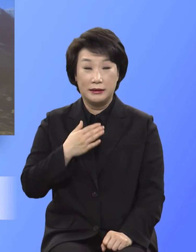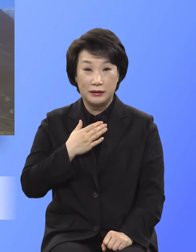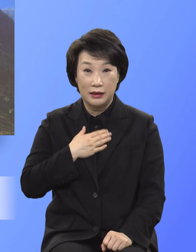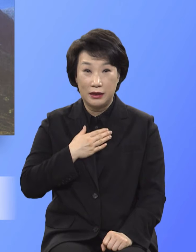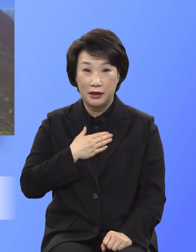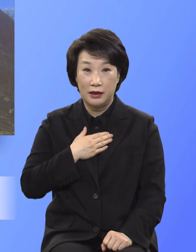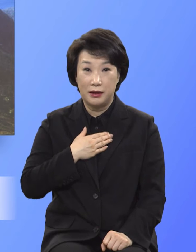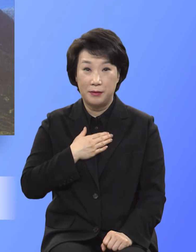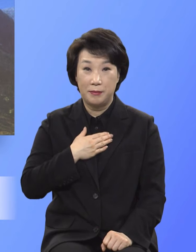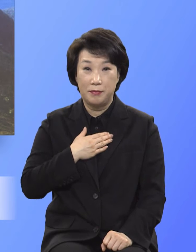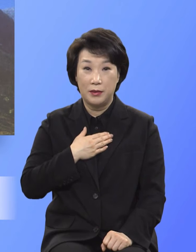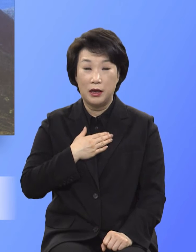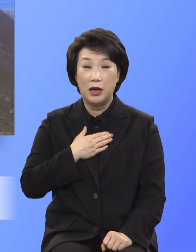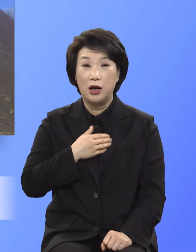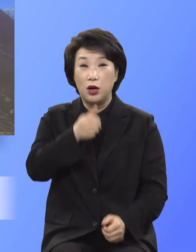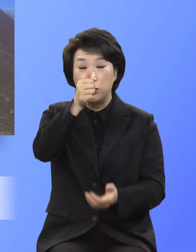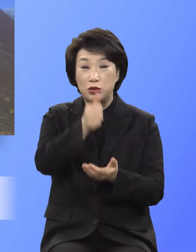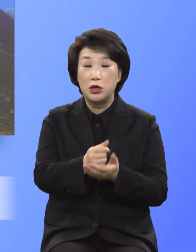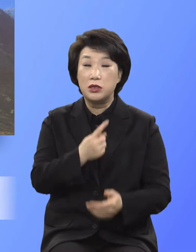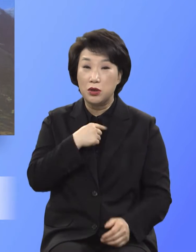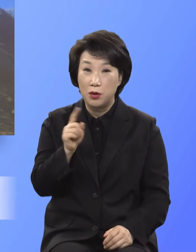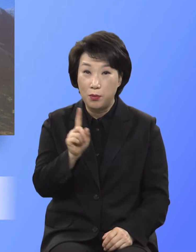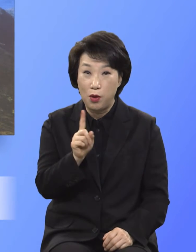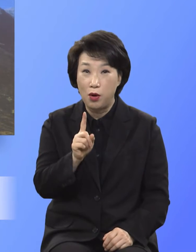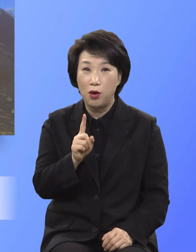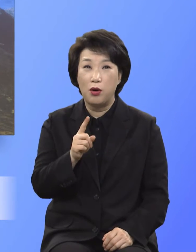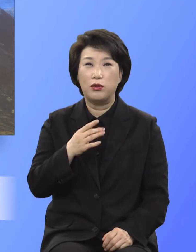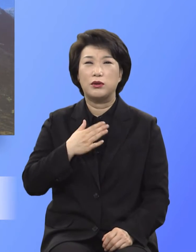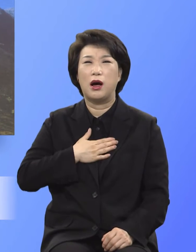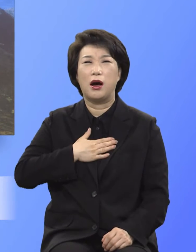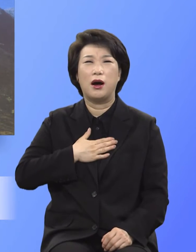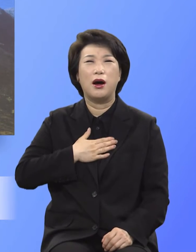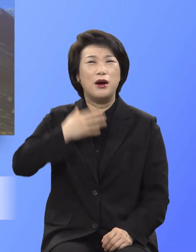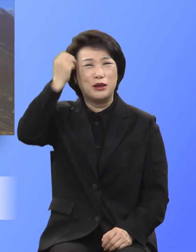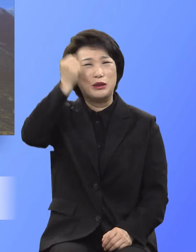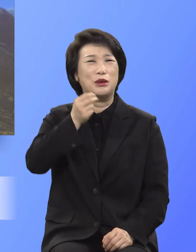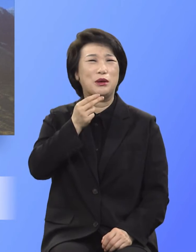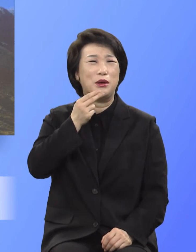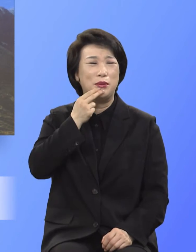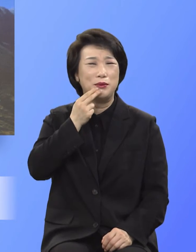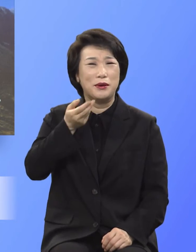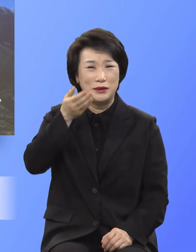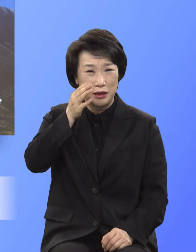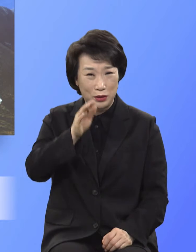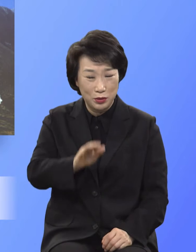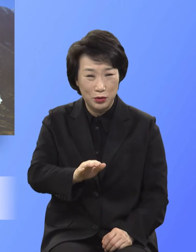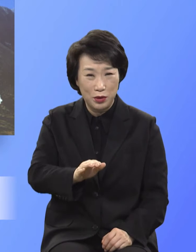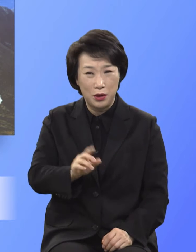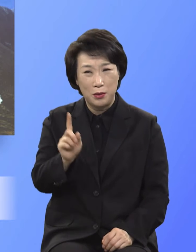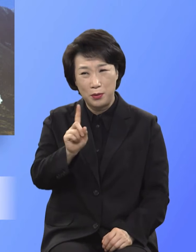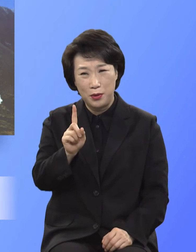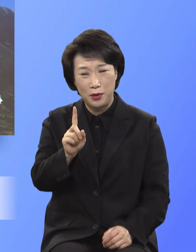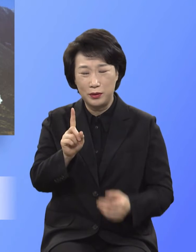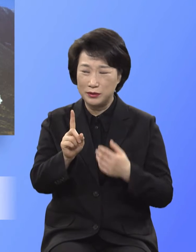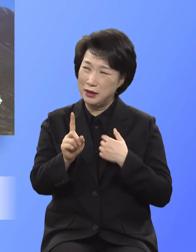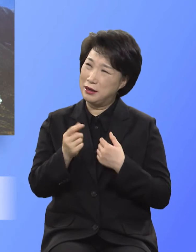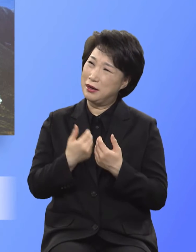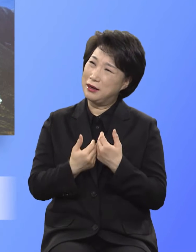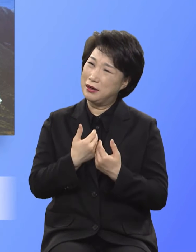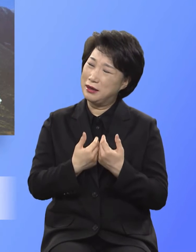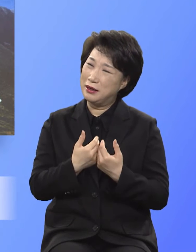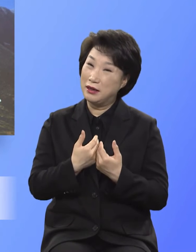내가 무슨 죄를 지었는지 기억이 나지 않지만 어딘가